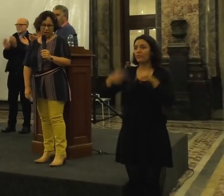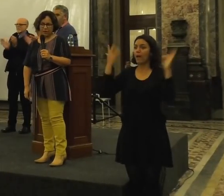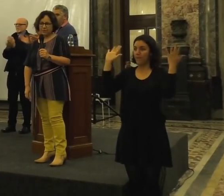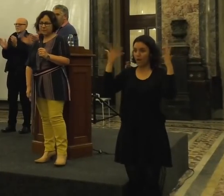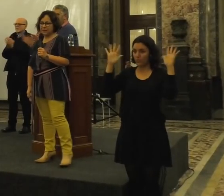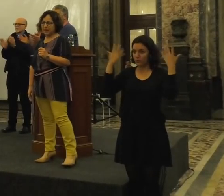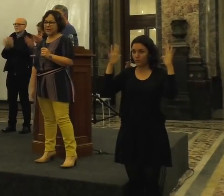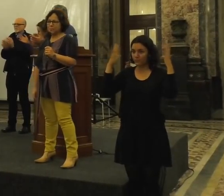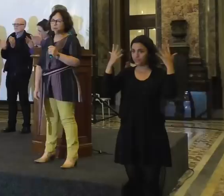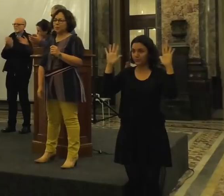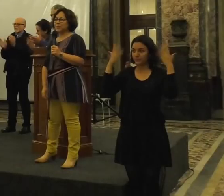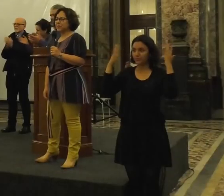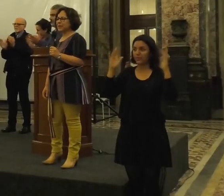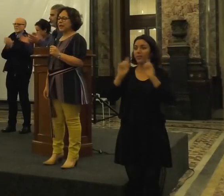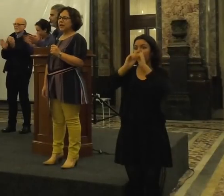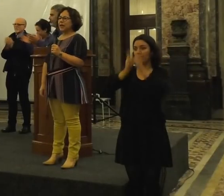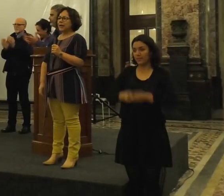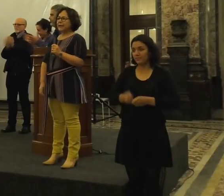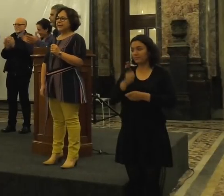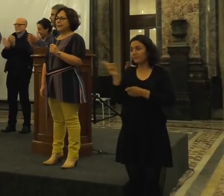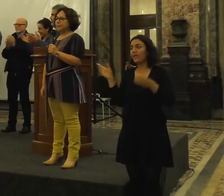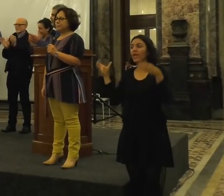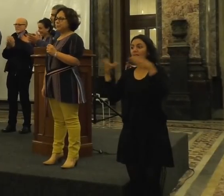fueron el equipo.